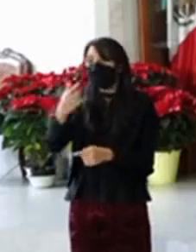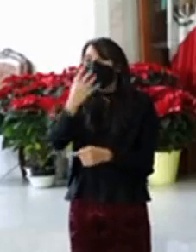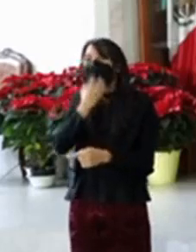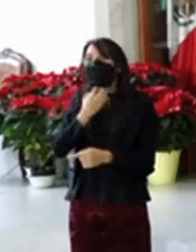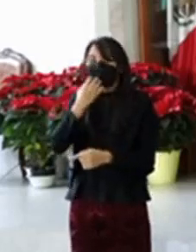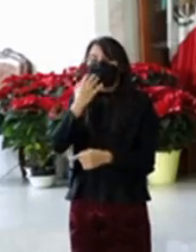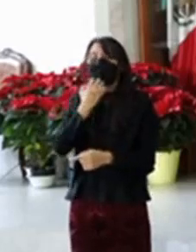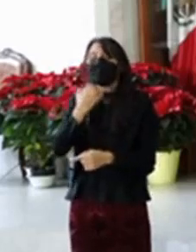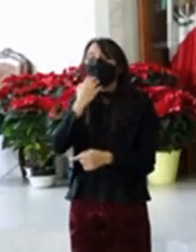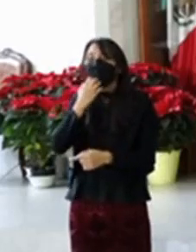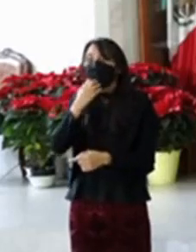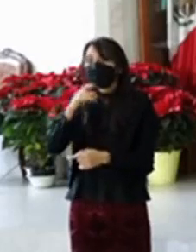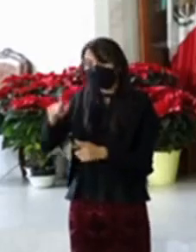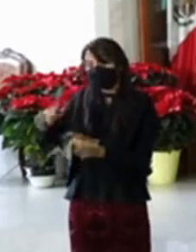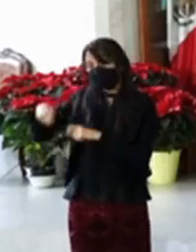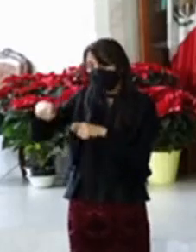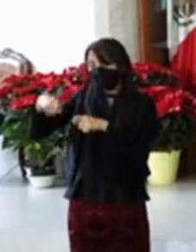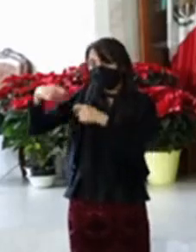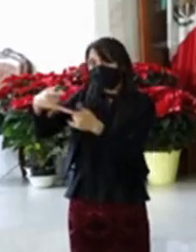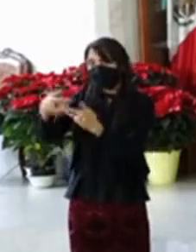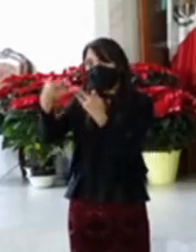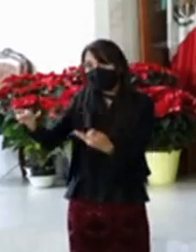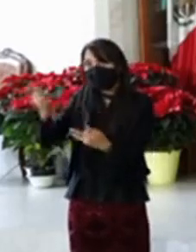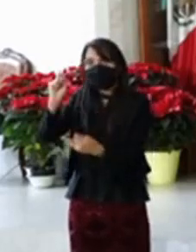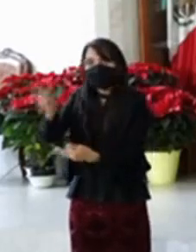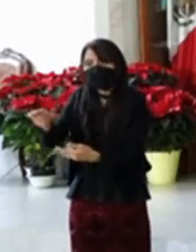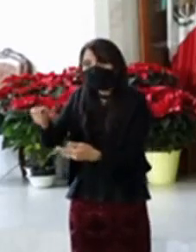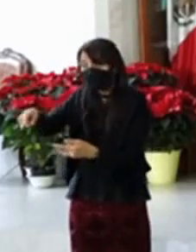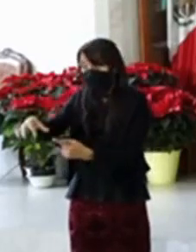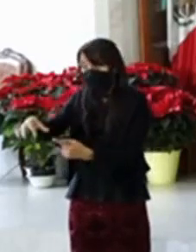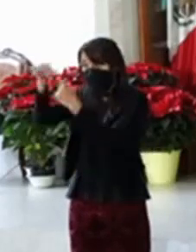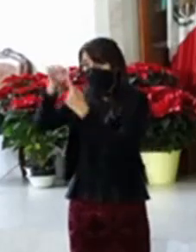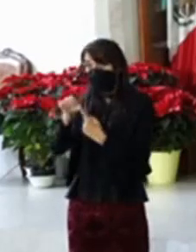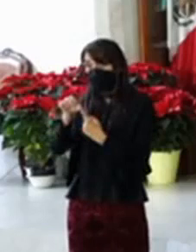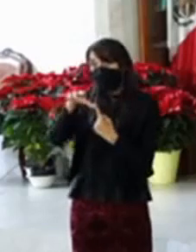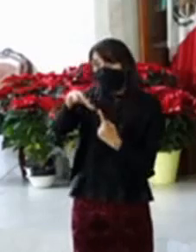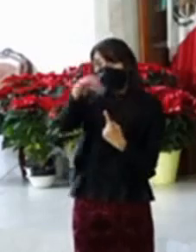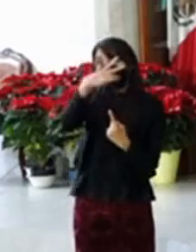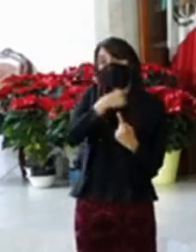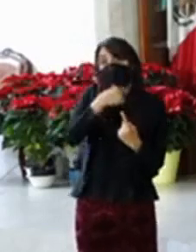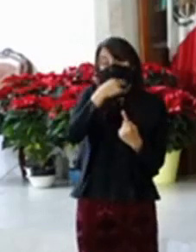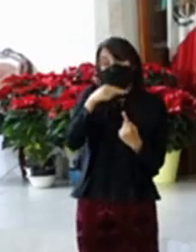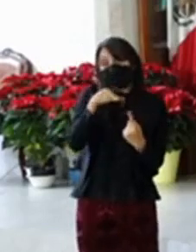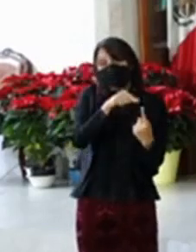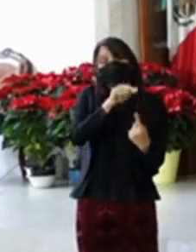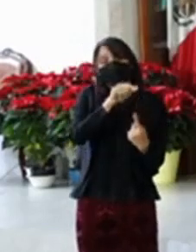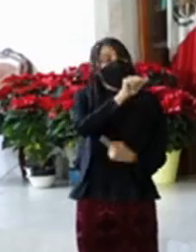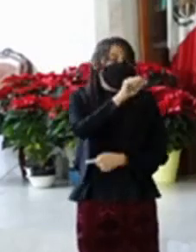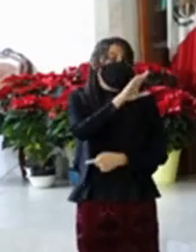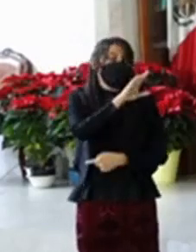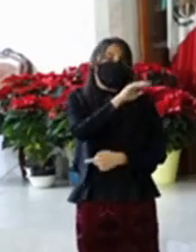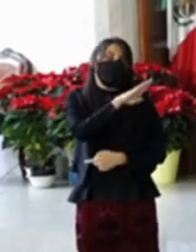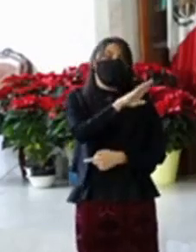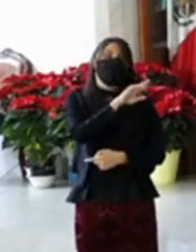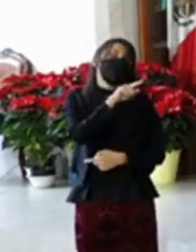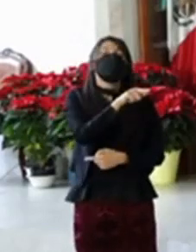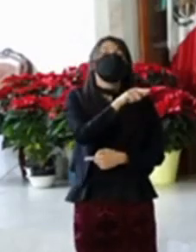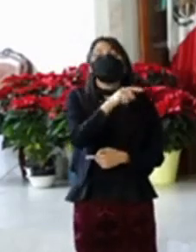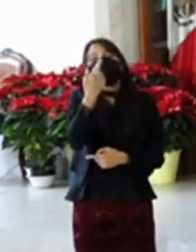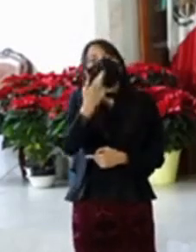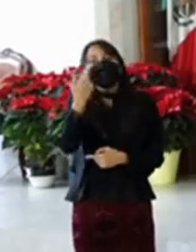parte del norte. No es Acab, sino es Acaz, muy